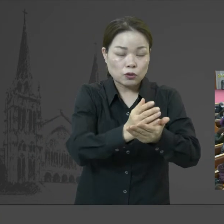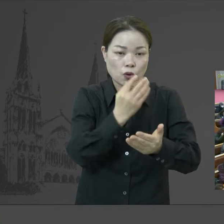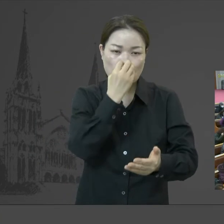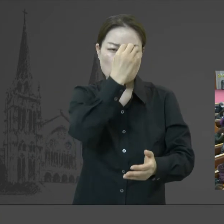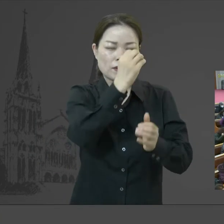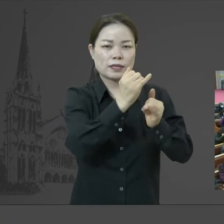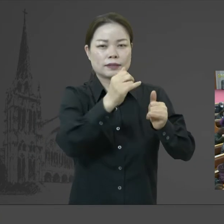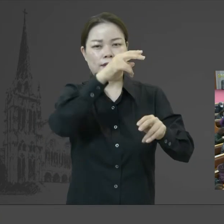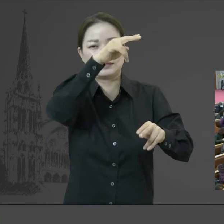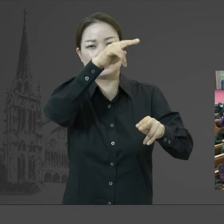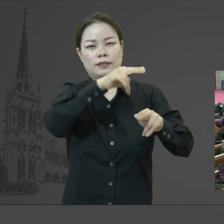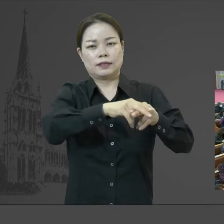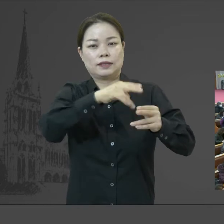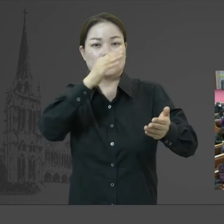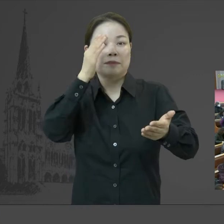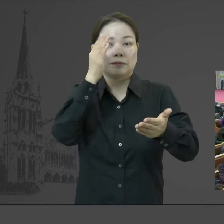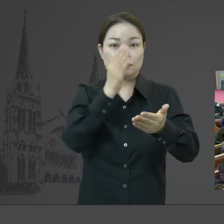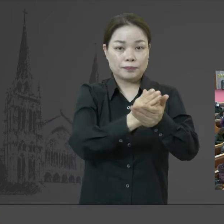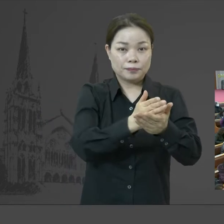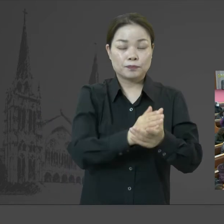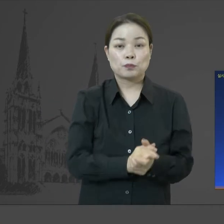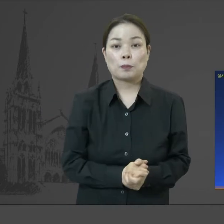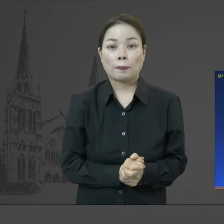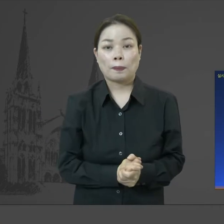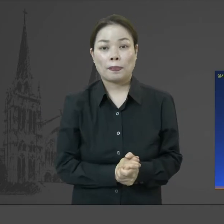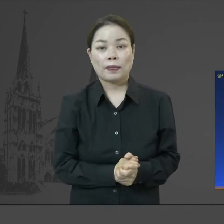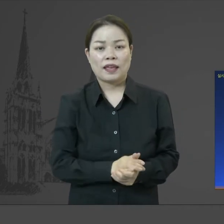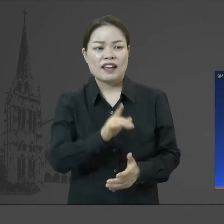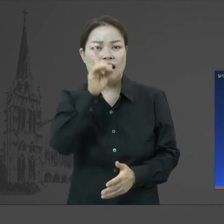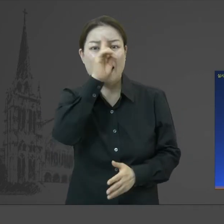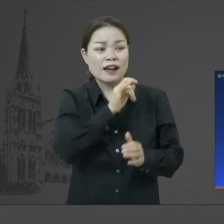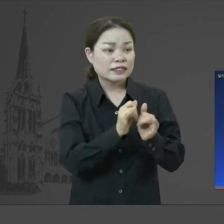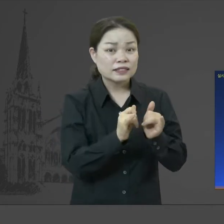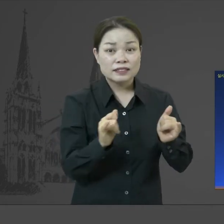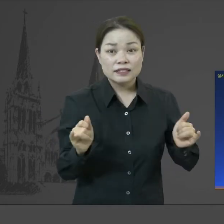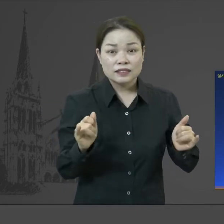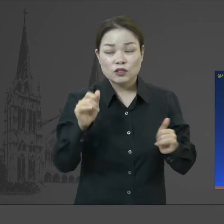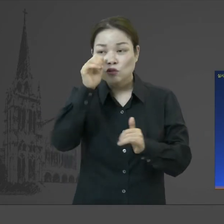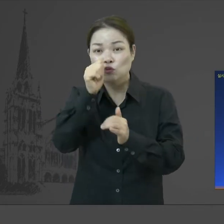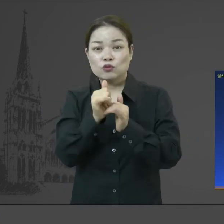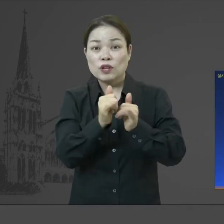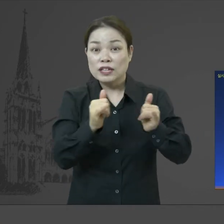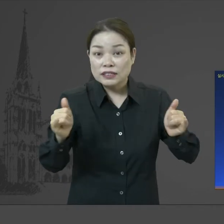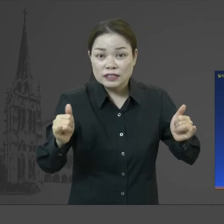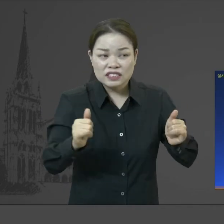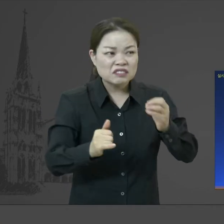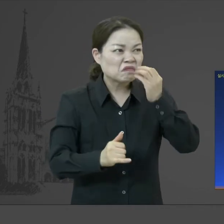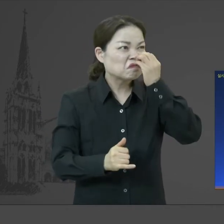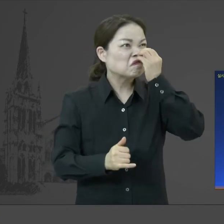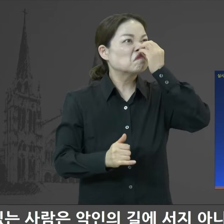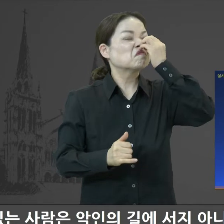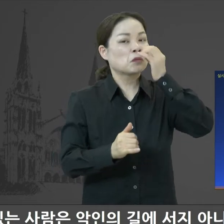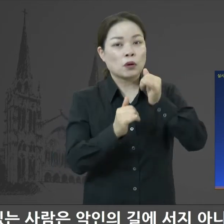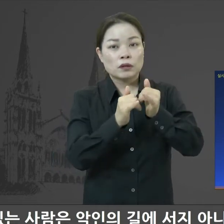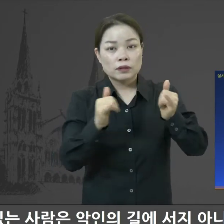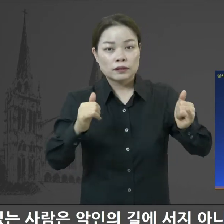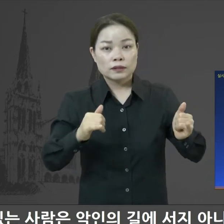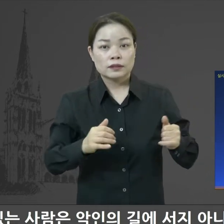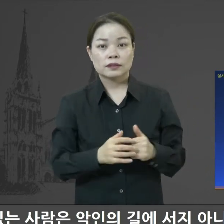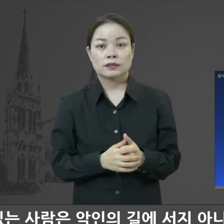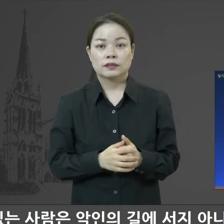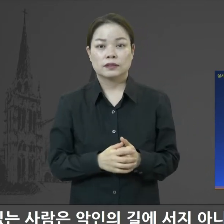자들의 자리에 앉지 아니하고. 자, 악인들, 죄인들, 오만한 자들,